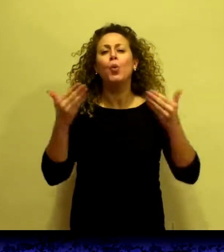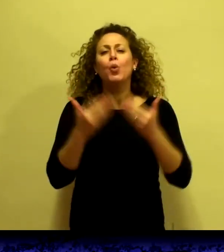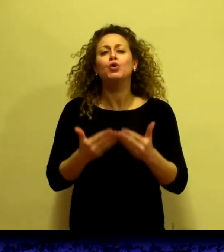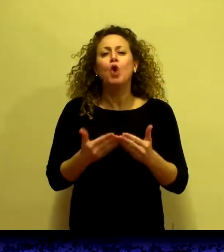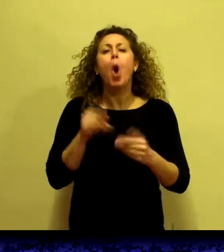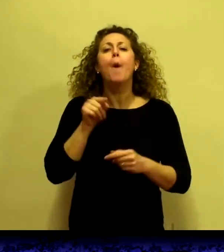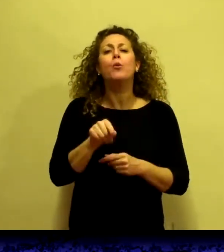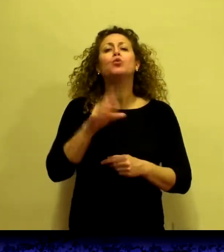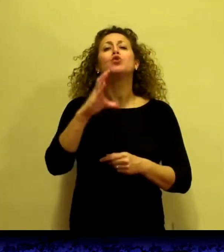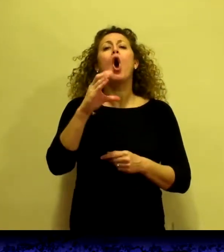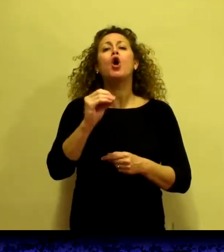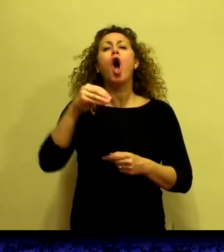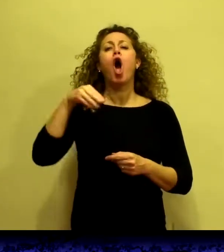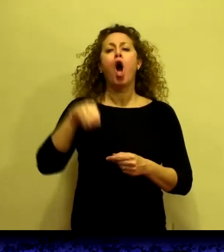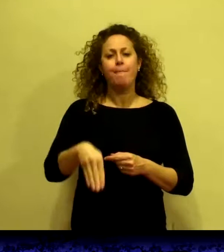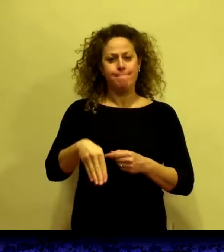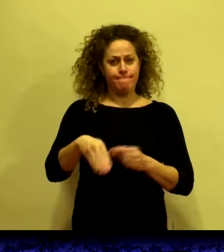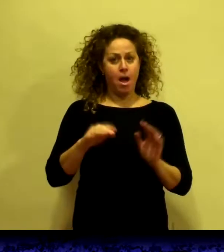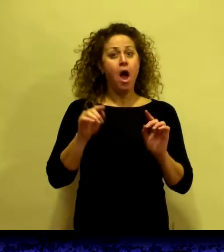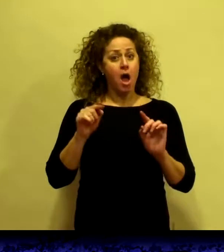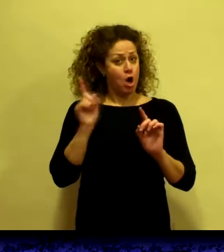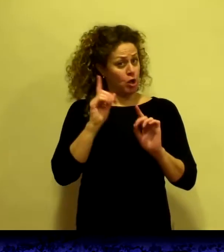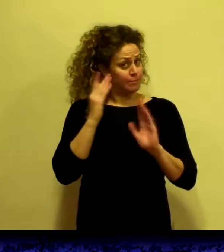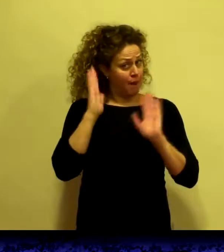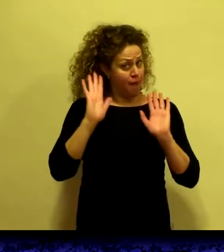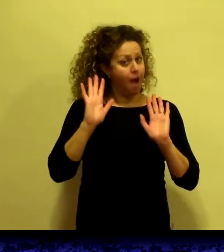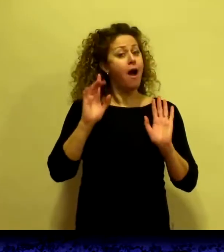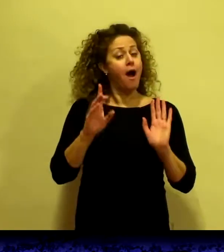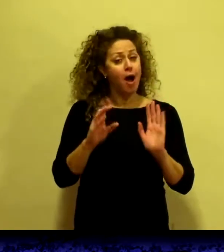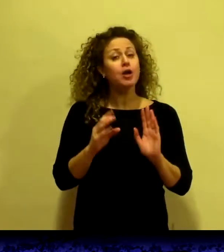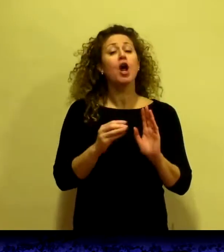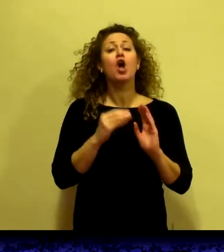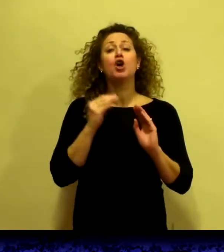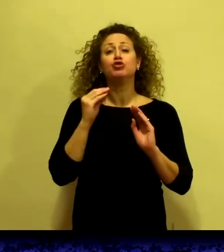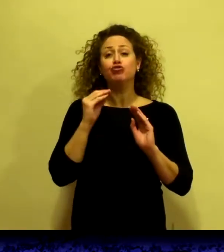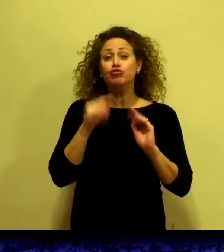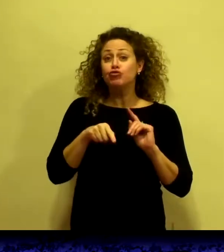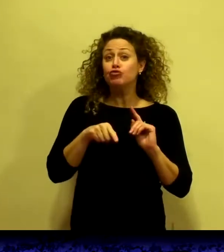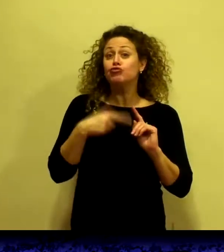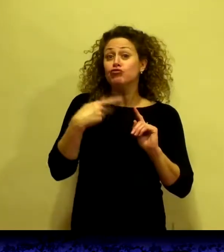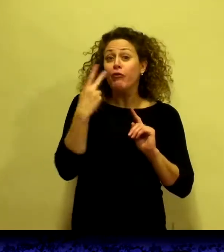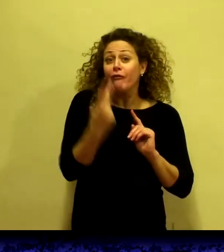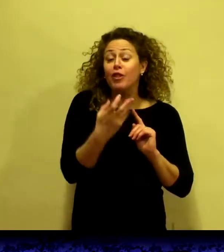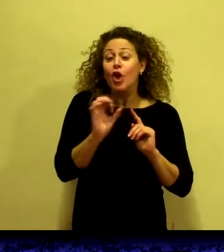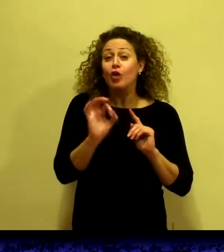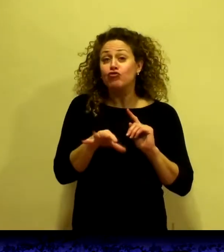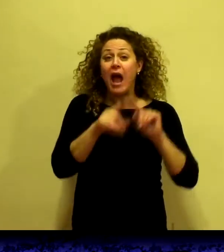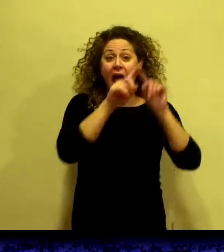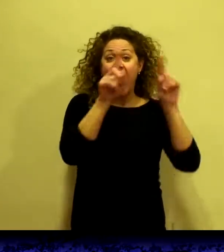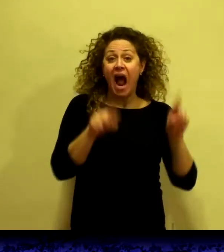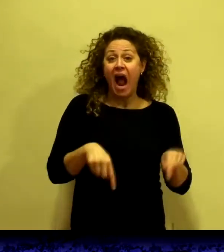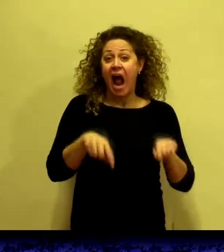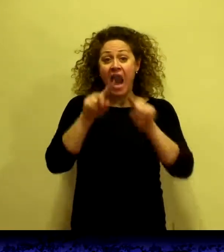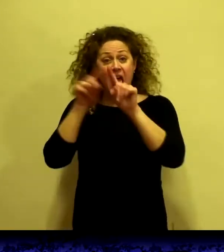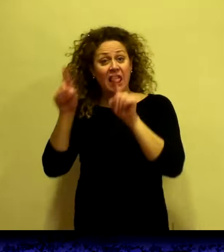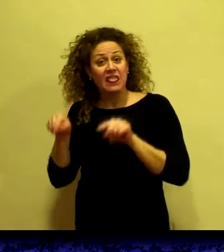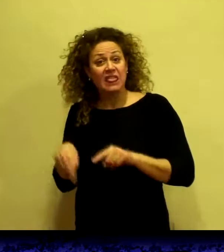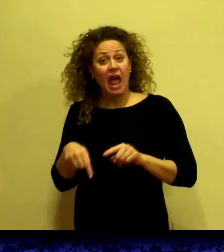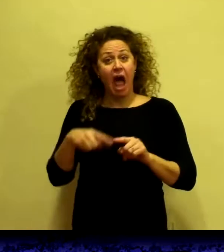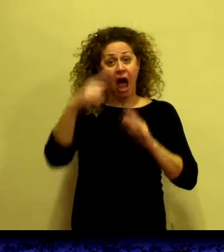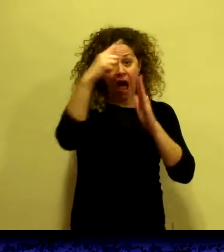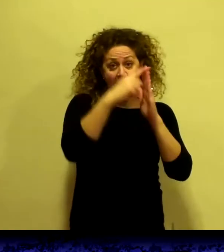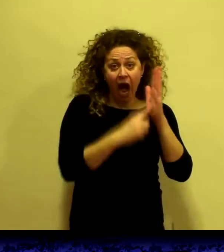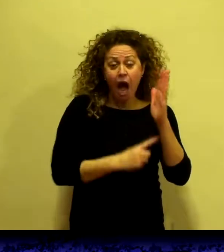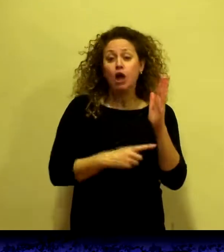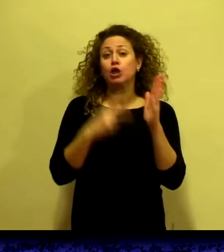gildadelgiocostudio.com, non sbagliamolo, e sto vedendo che ci sono due calendari diversi, sì. Quindi c'è il